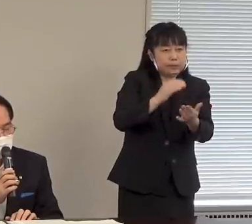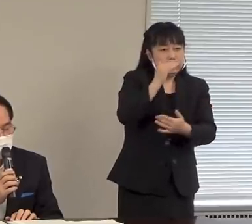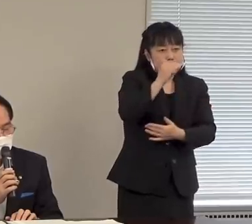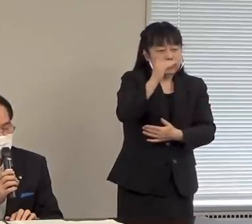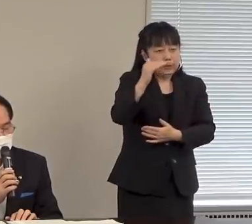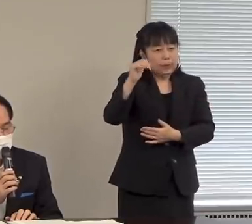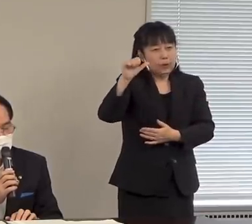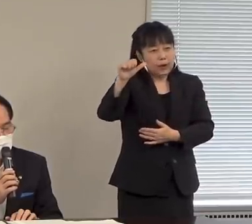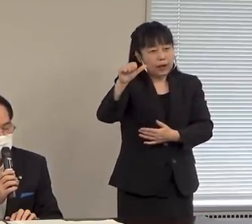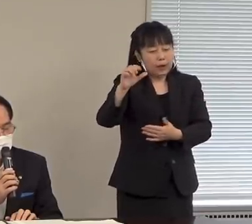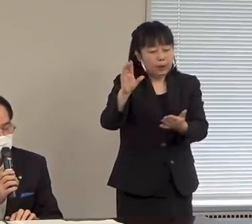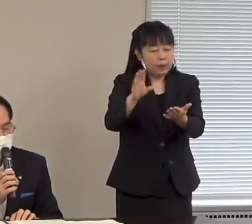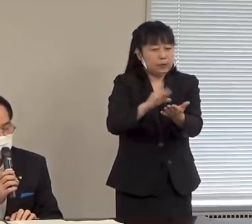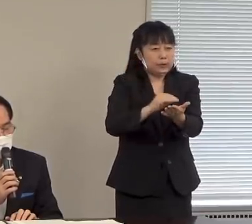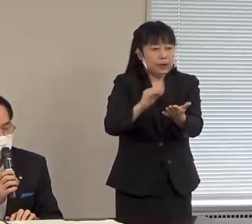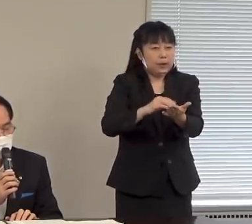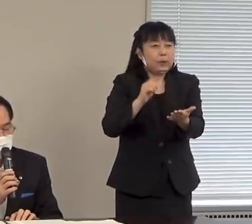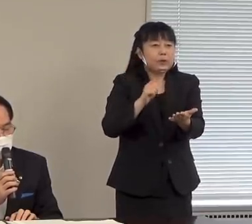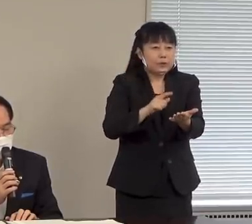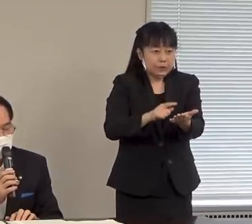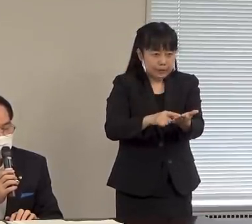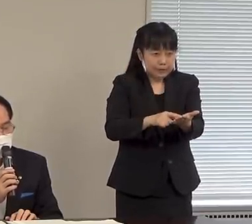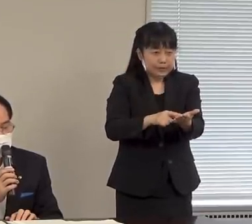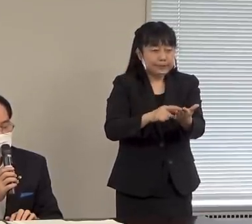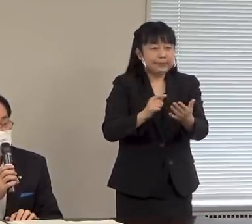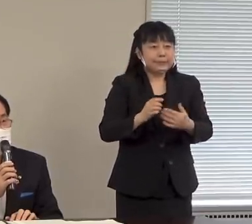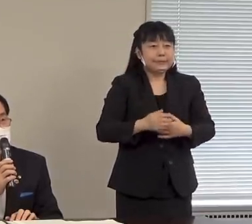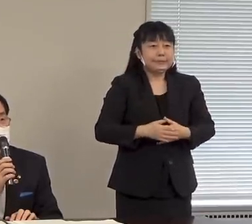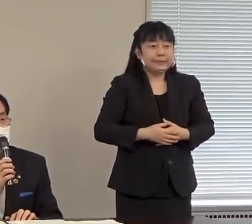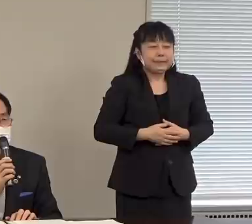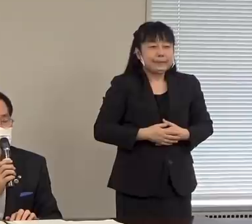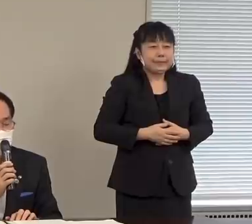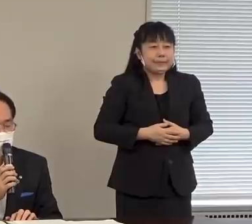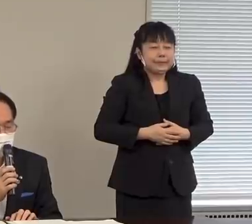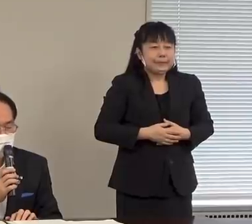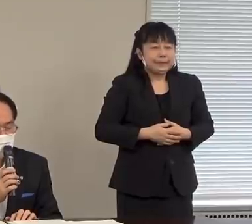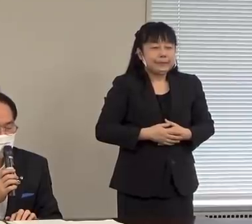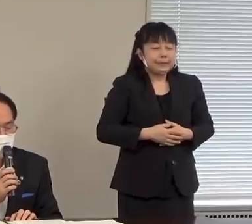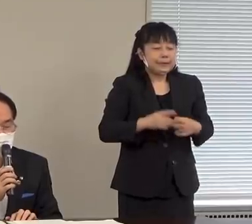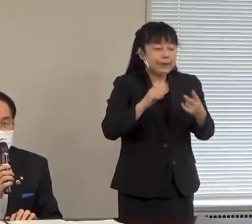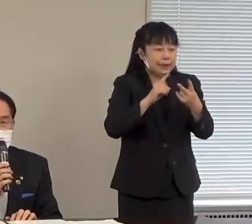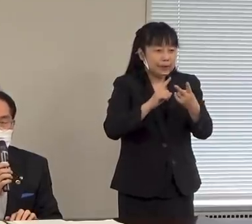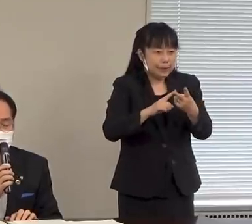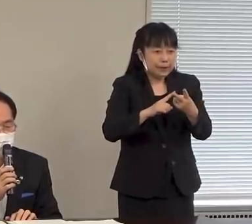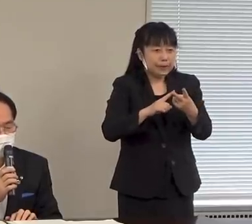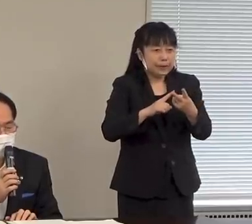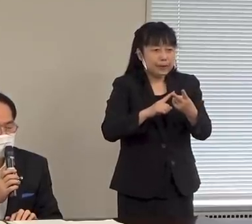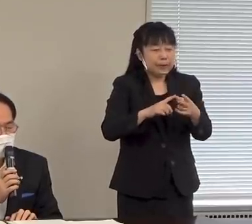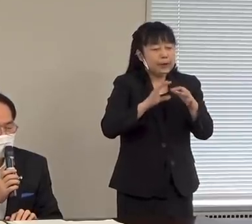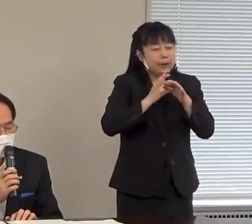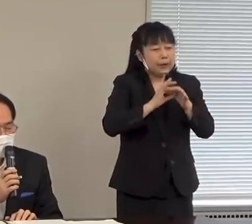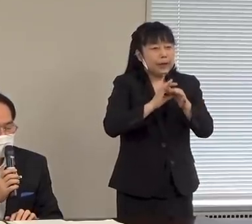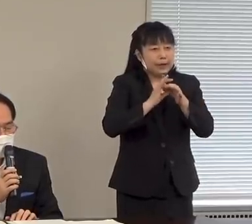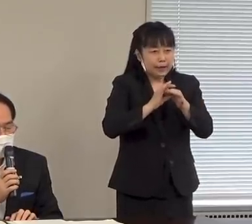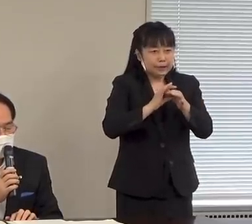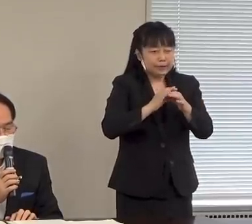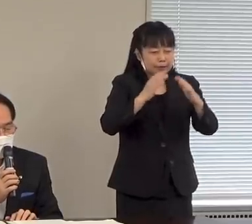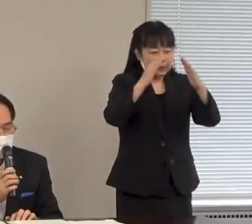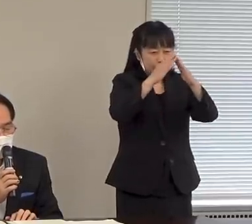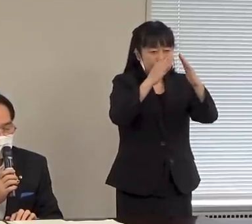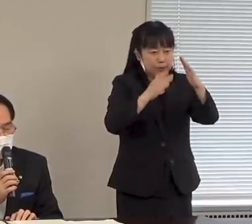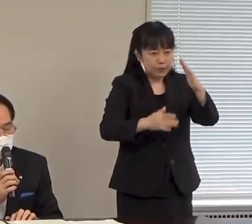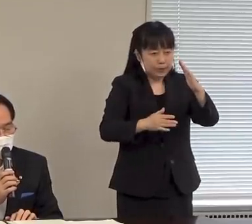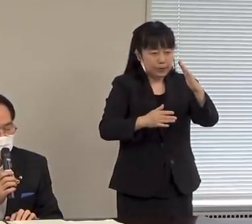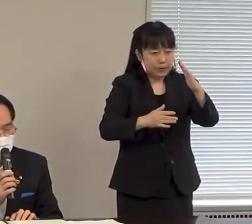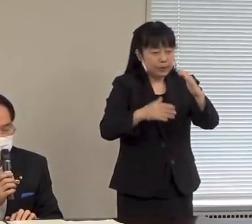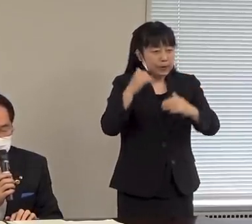催者の方がですね、また感染拡大防止のためにイベント参加者の連絡先等の把握を徹底してほしい。その